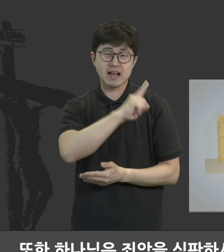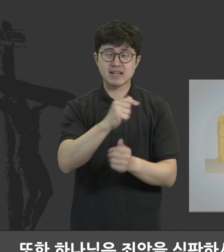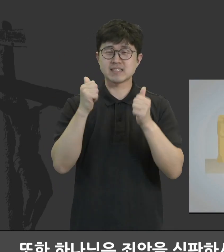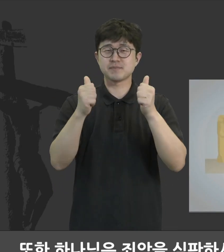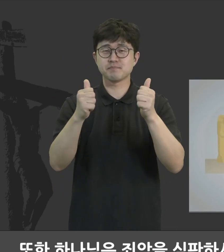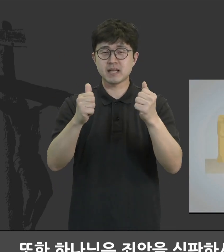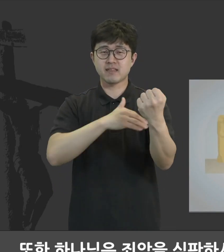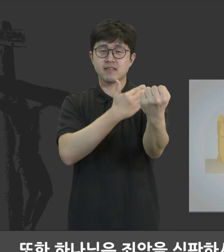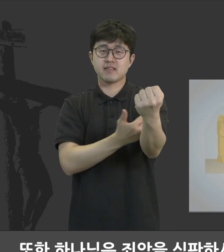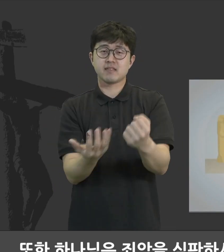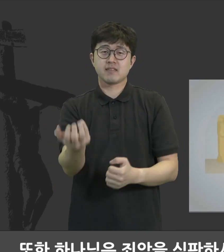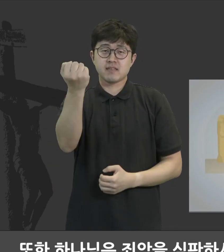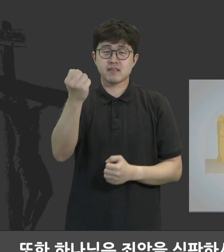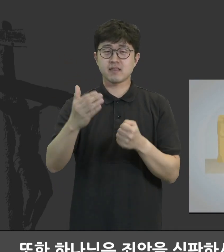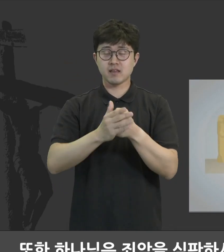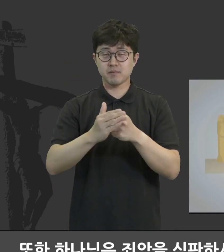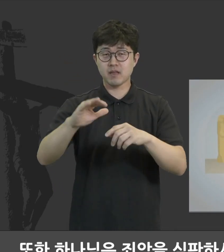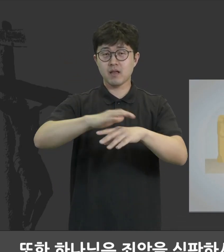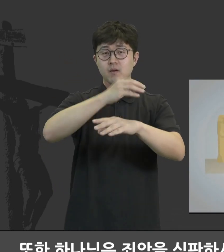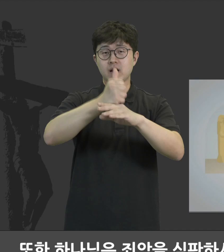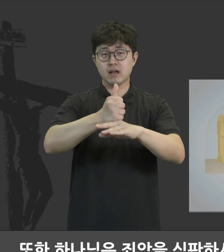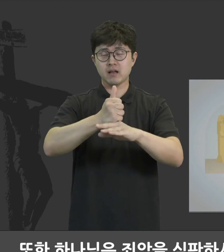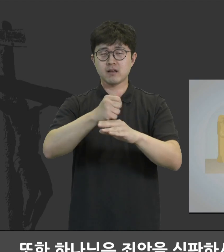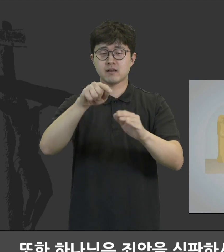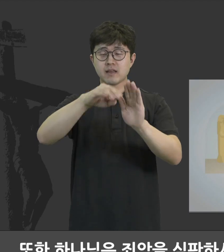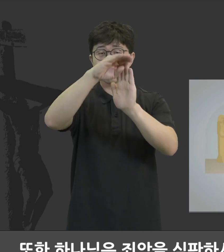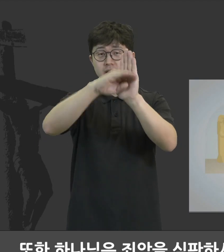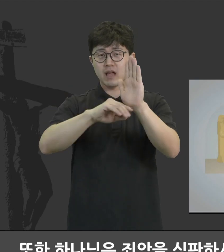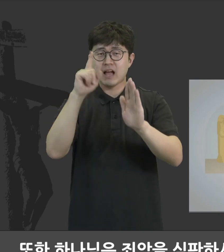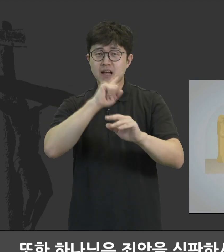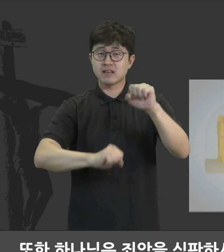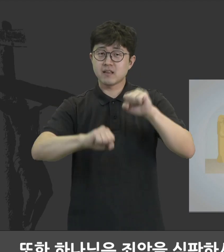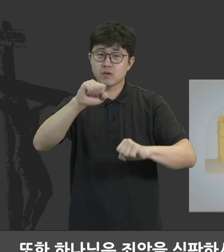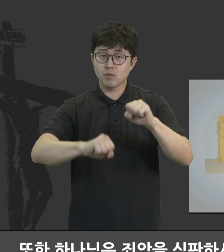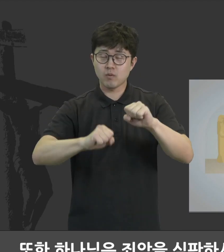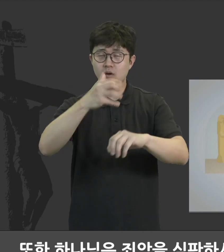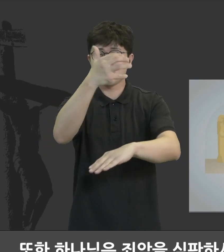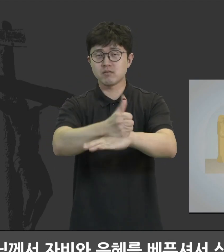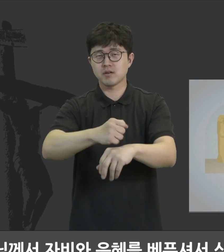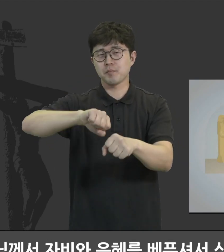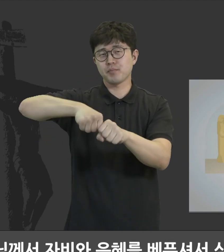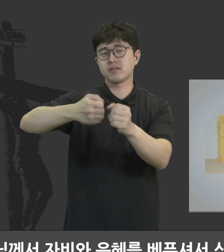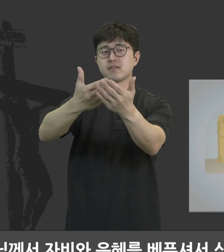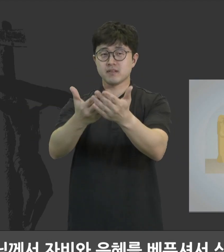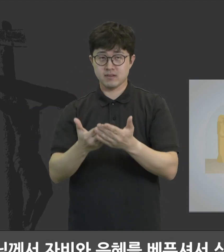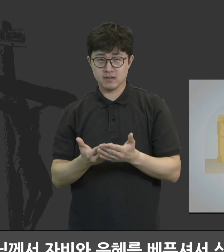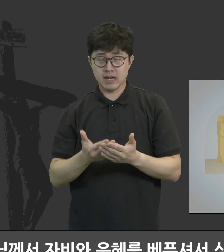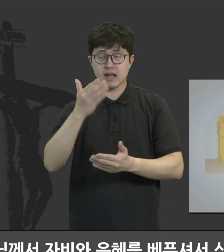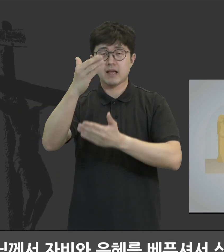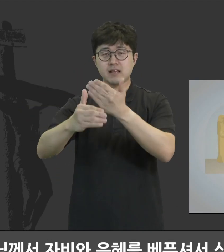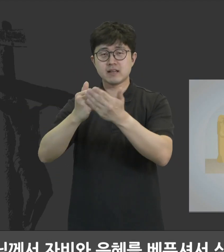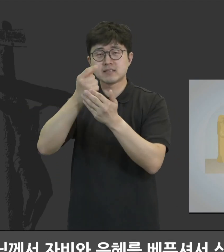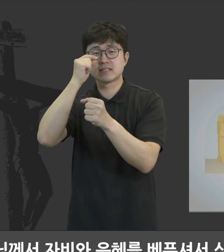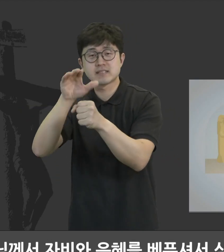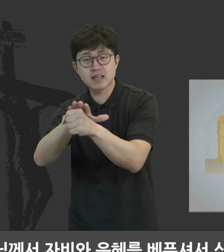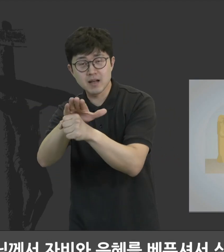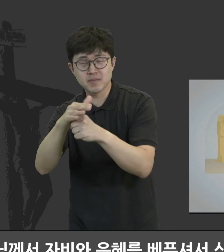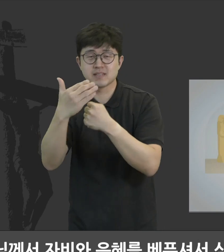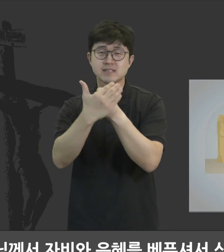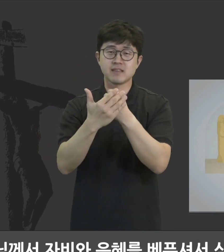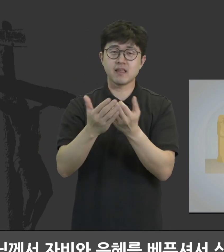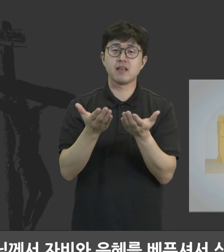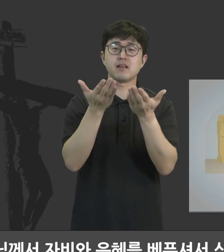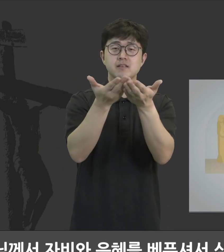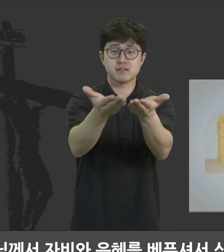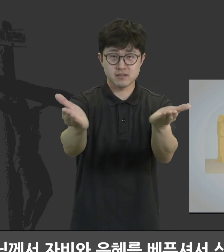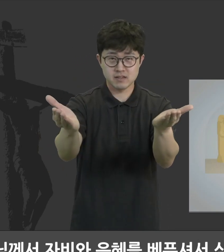심판하시는 분이시기에 열왕기서의 악행자들은 비참한 결과를 맞습니다. 하나님께서 자비와 은혜를